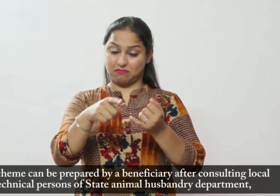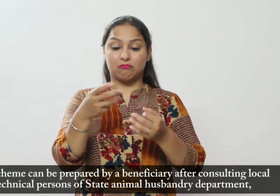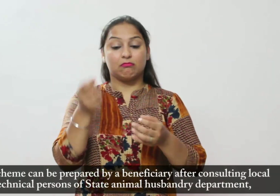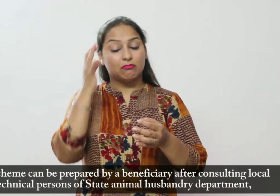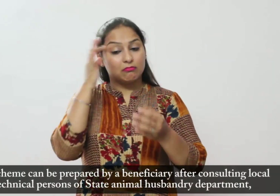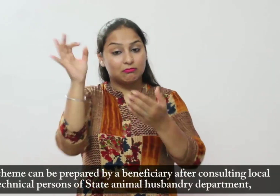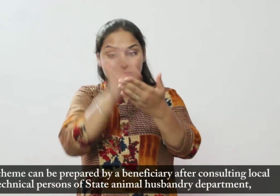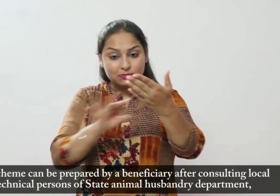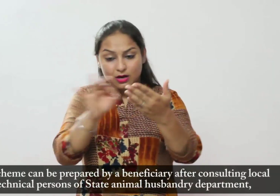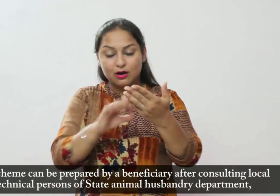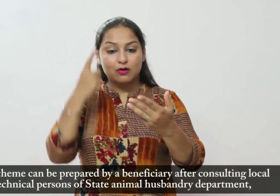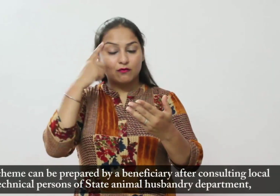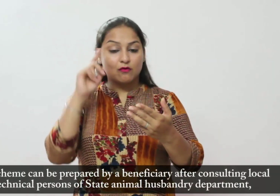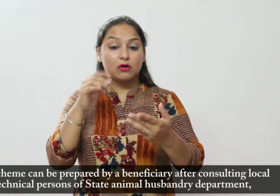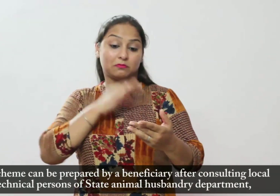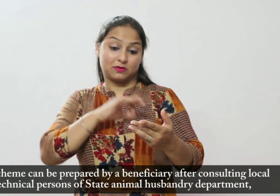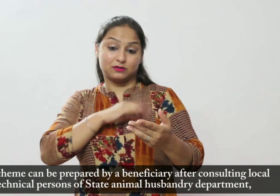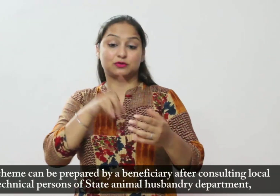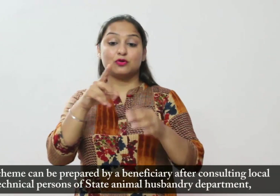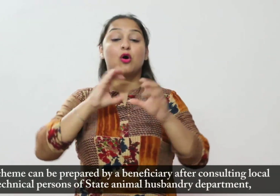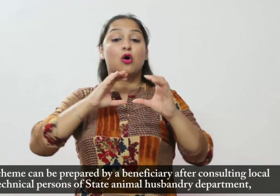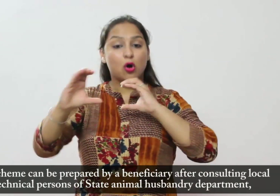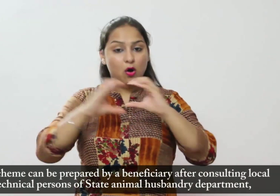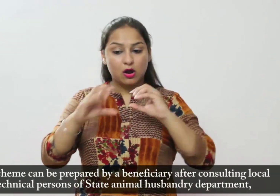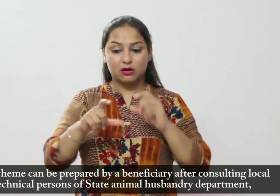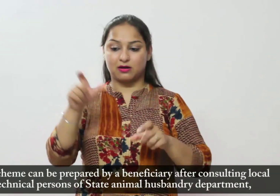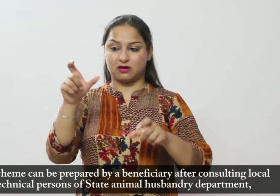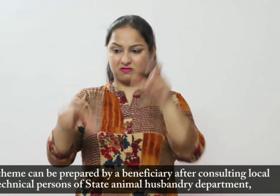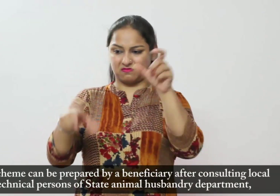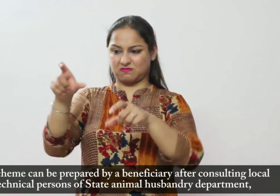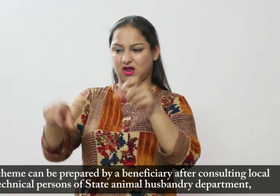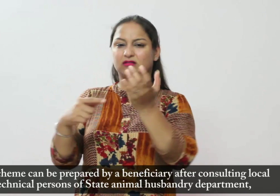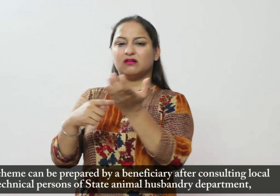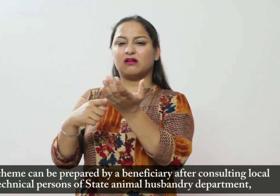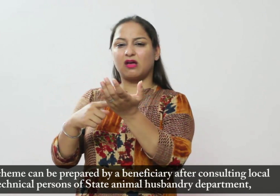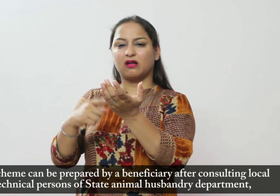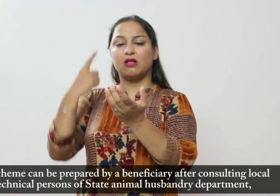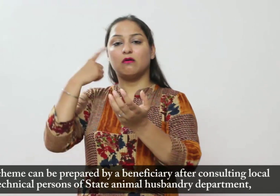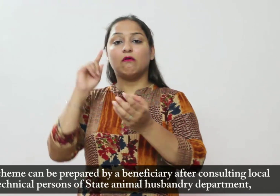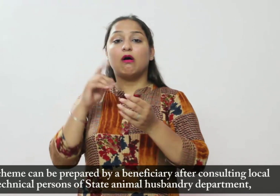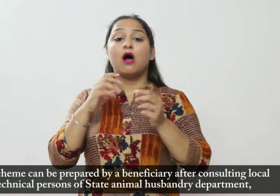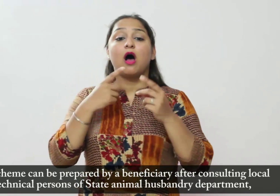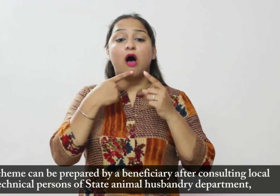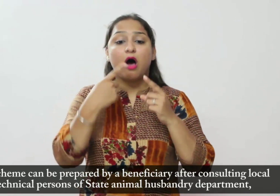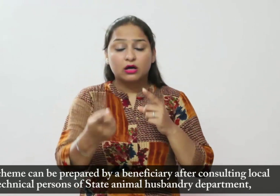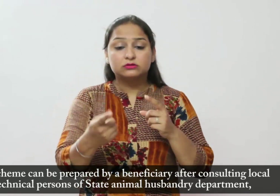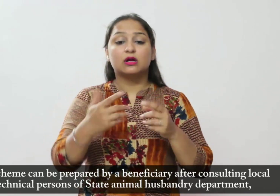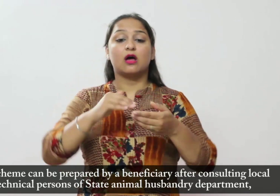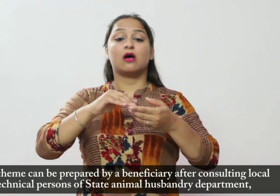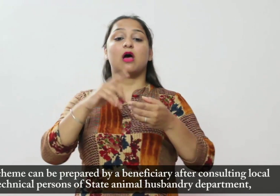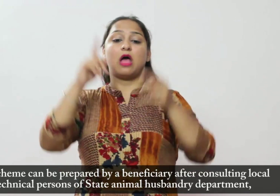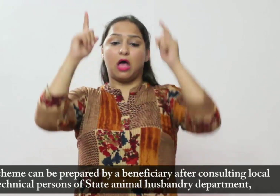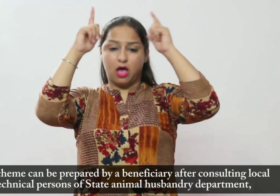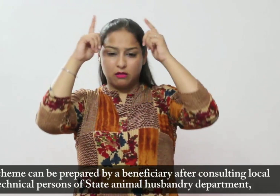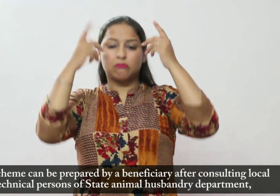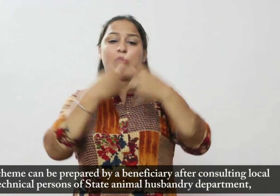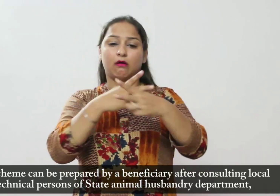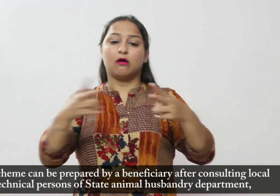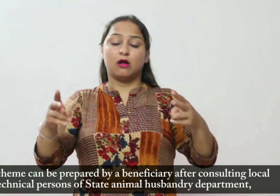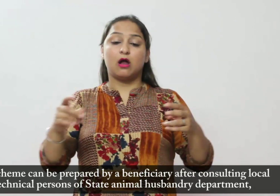राज्य पशुपाल विभाग के स्थानीय तकनीकी व्यक्तियों से परामर्श करने के बाद एक लाभार्थी द्वारा एक